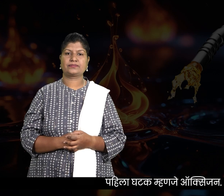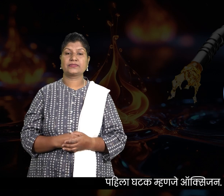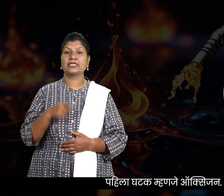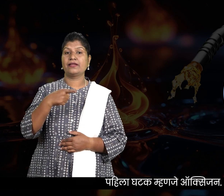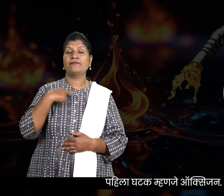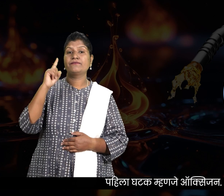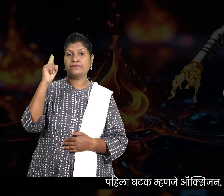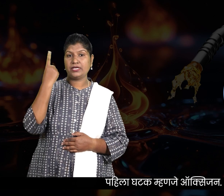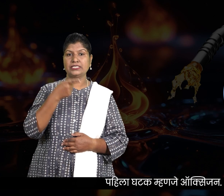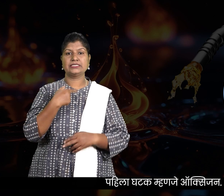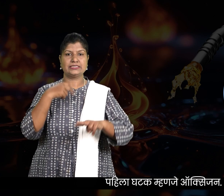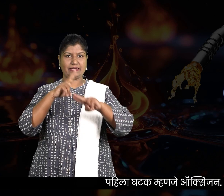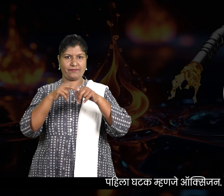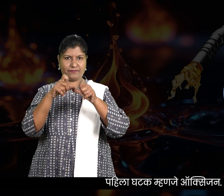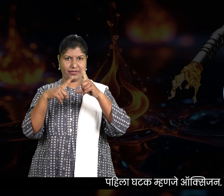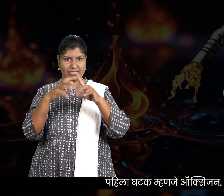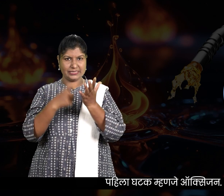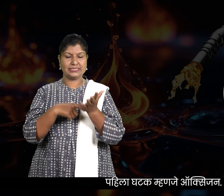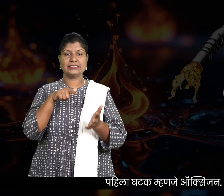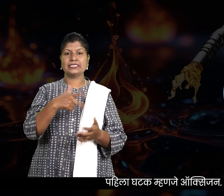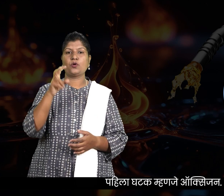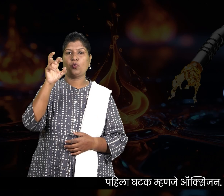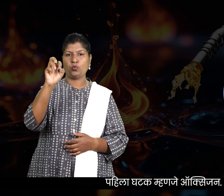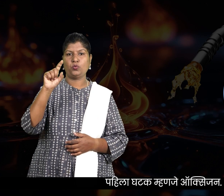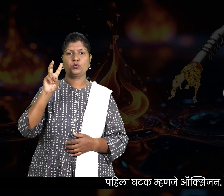पहिला घटक म्हणजे ऑक्सिजन.